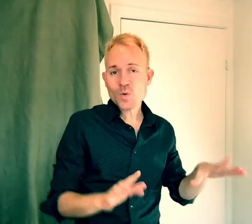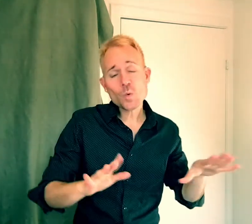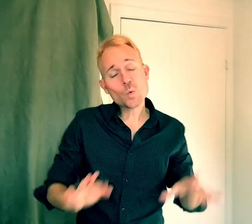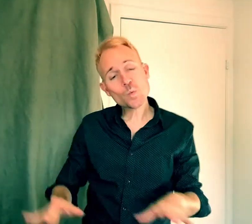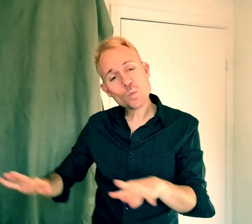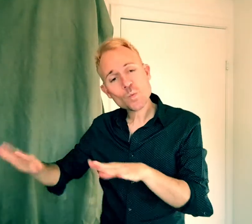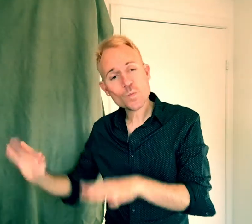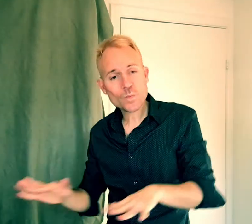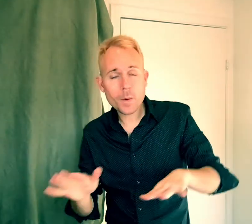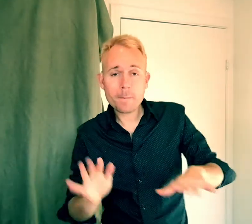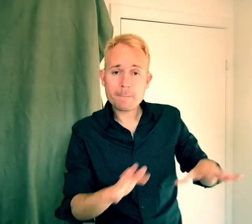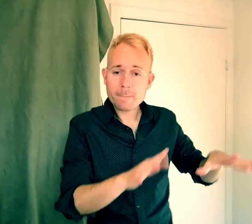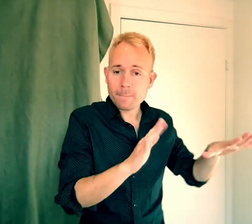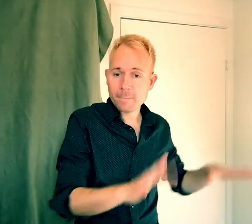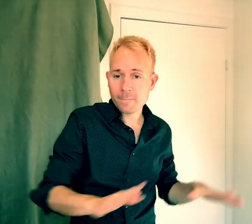af nu.